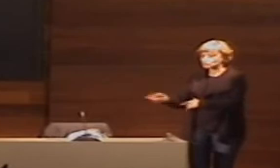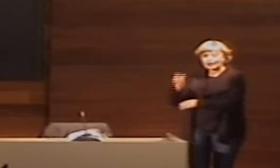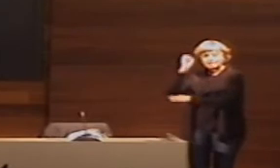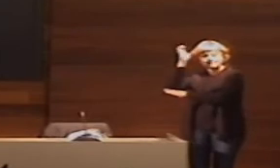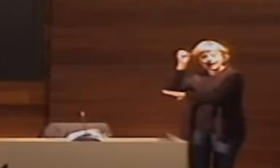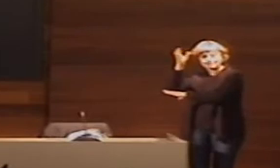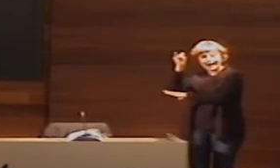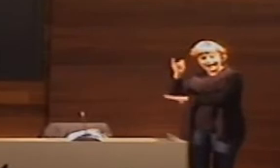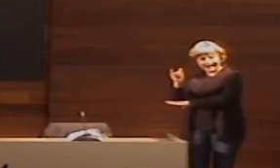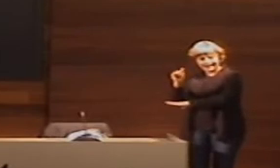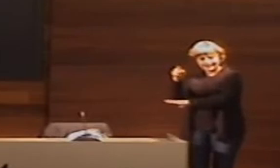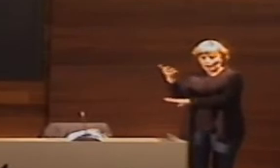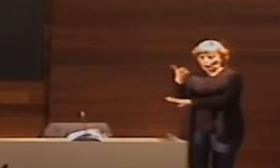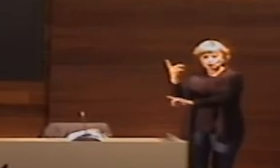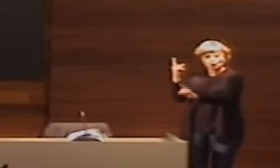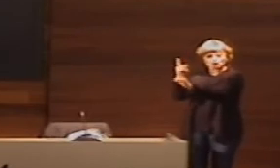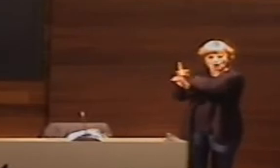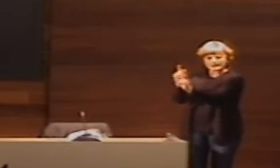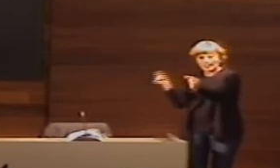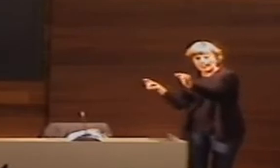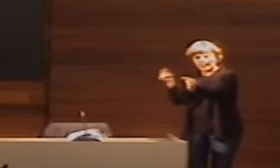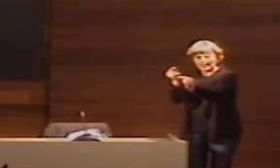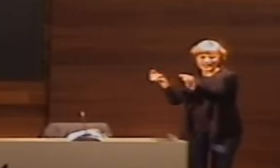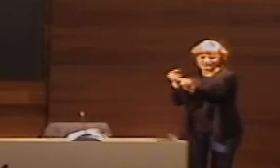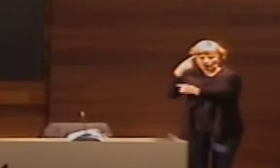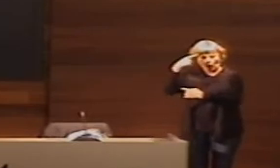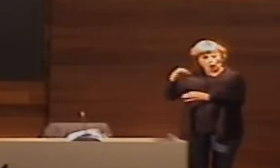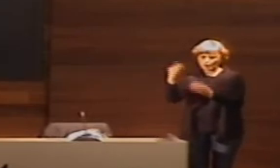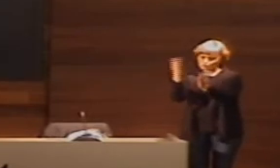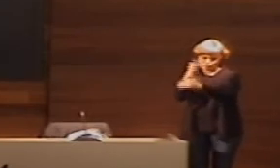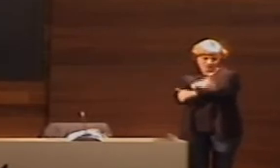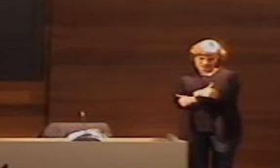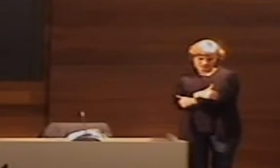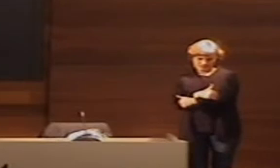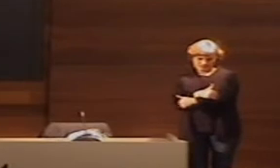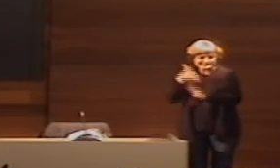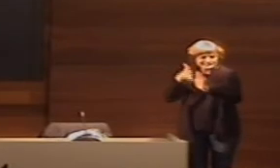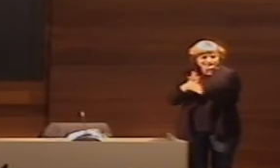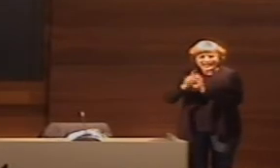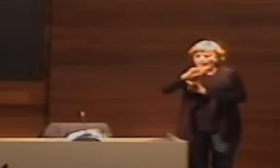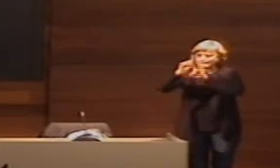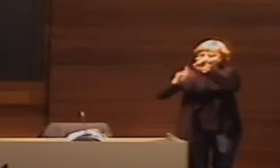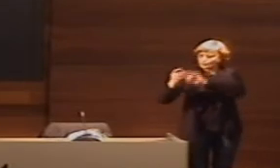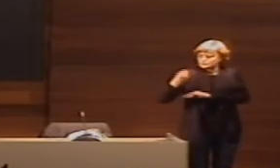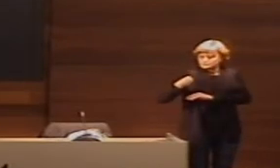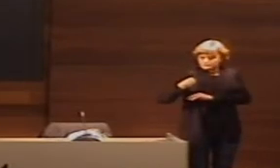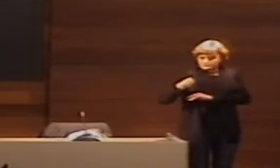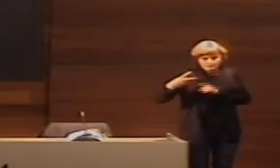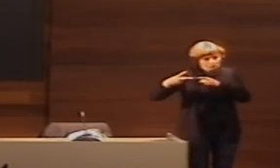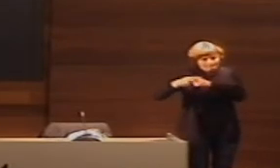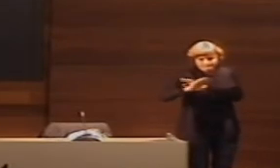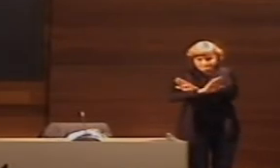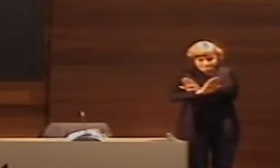entre nosotros, entre diferentes personas que hay en el público, aunque no tiene ningún sentido. Vale. El turno de preguntas, comprenderás, perdona que te